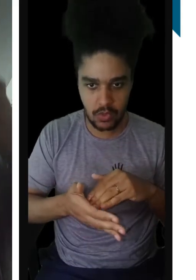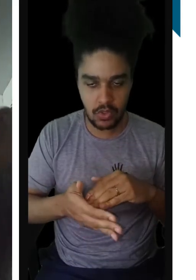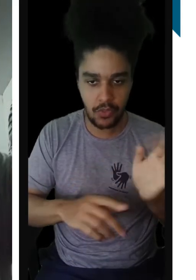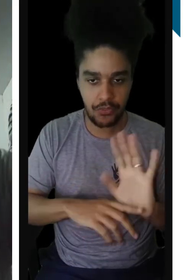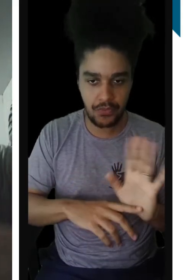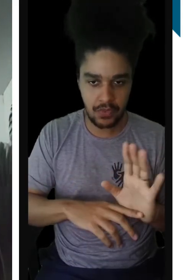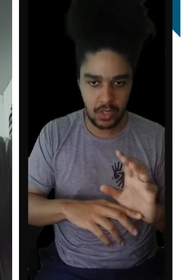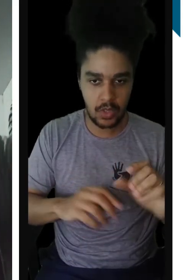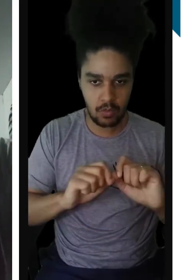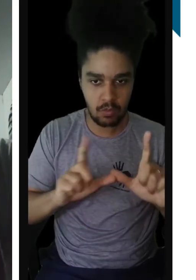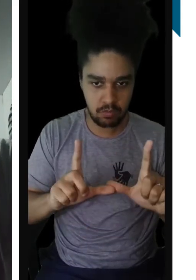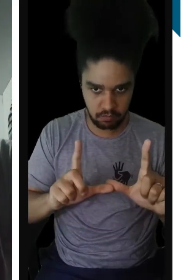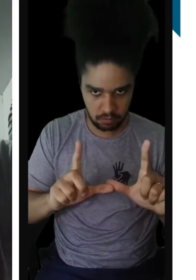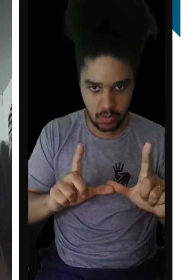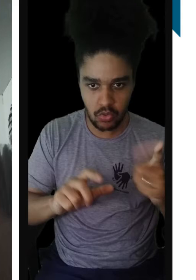de Geografia